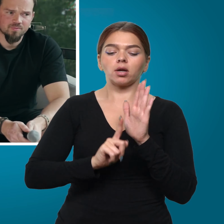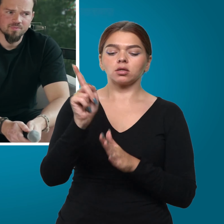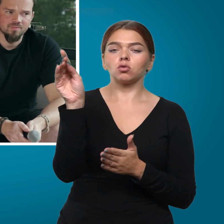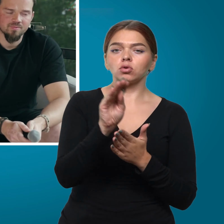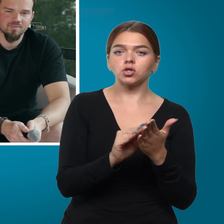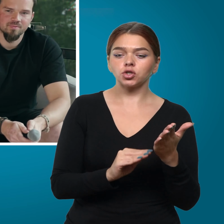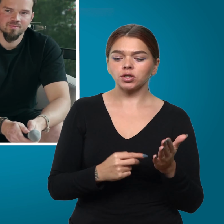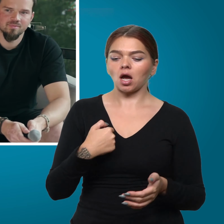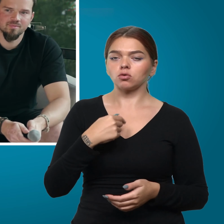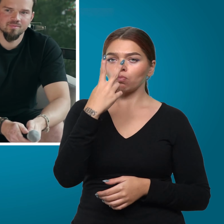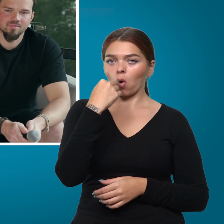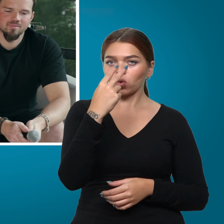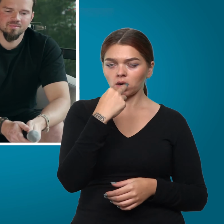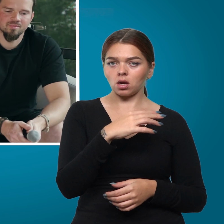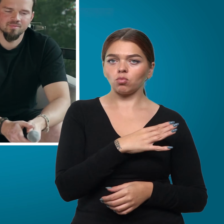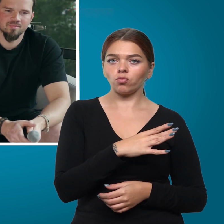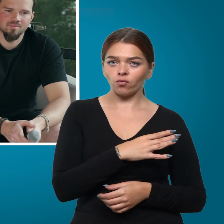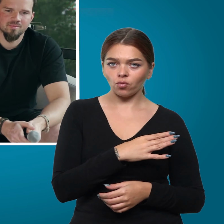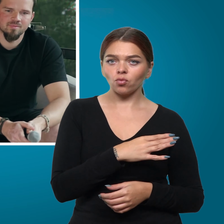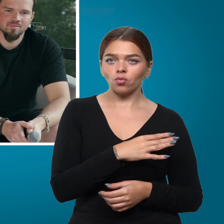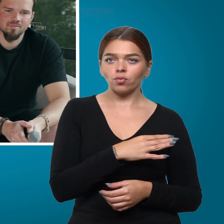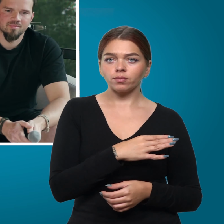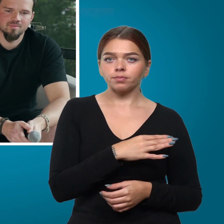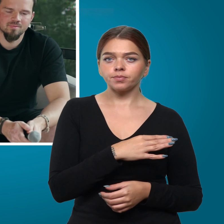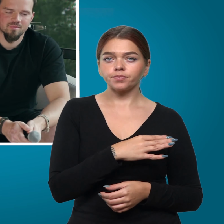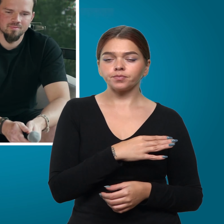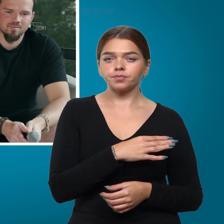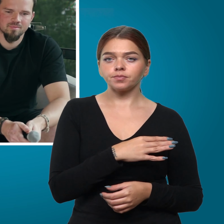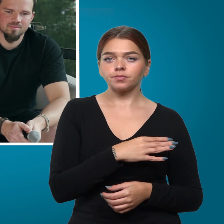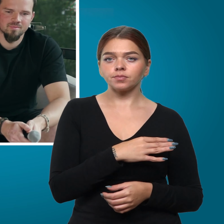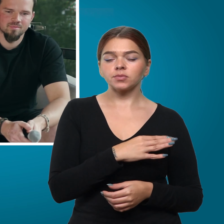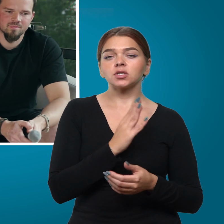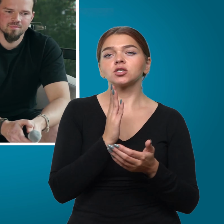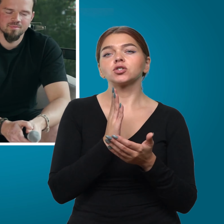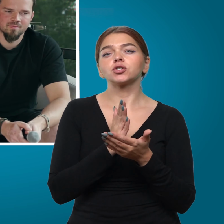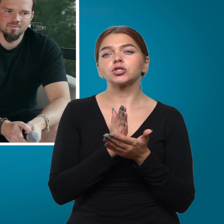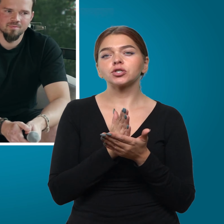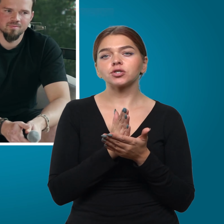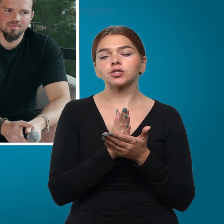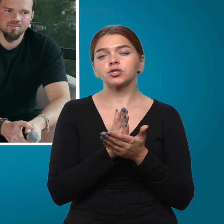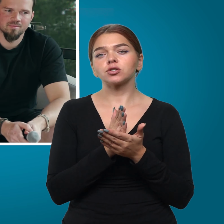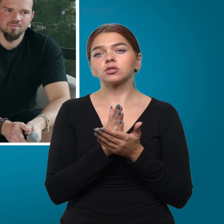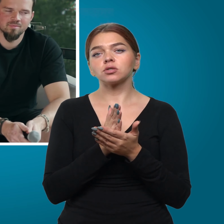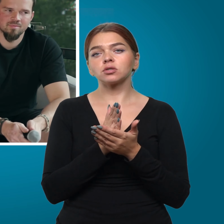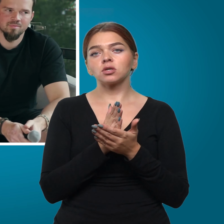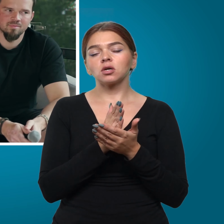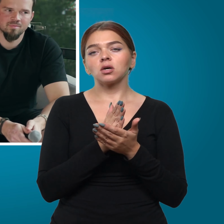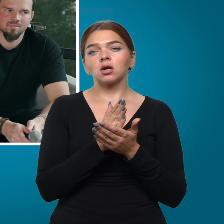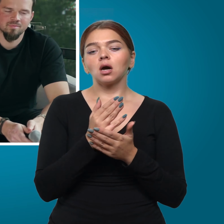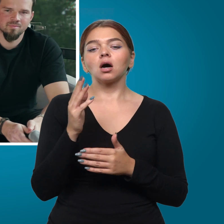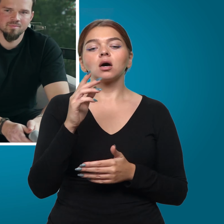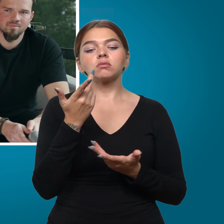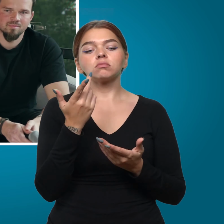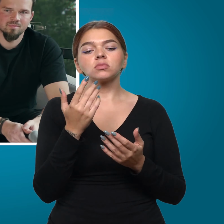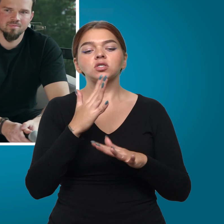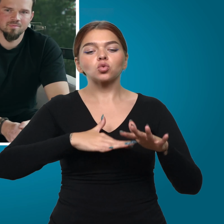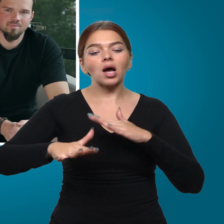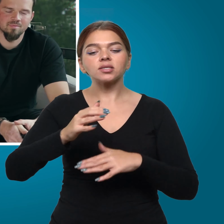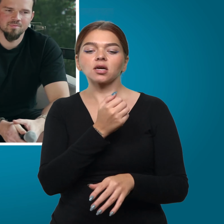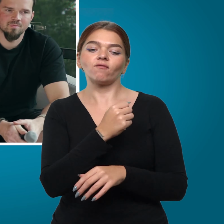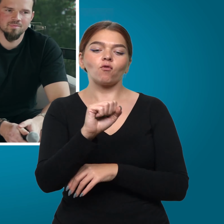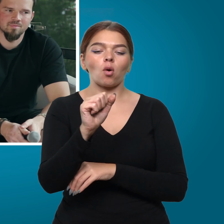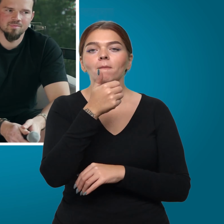Sąmoningai ir nesąmoningai yra dalykų, kurie nugulia. Tai kaip ir pagrindinė veikėja žaidžia tinklinį. Aš pati 5 metus